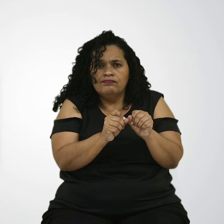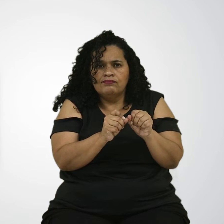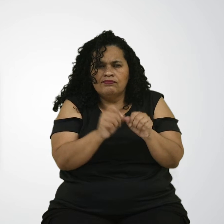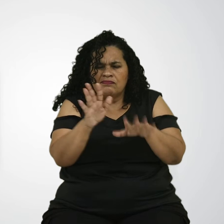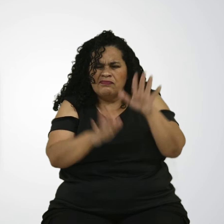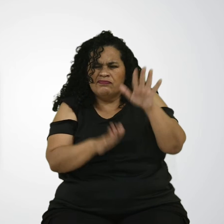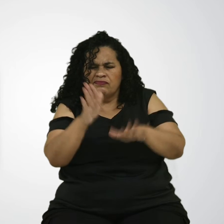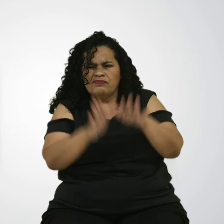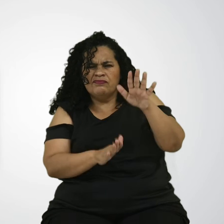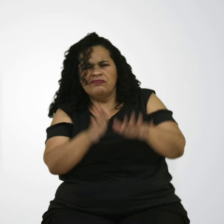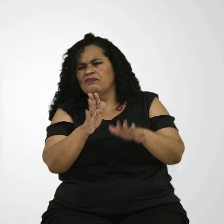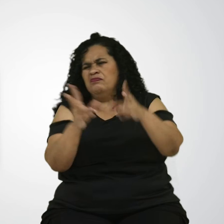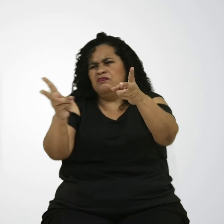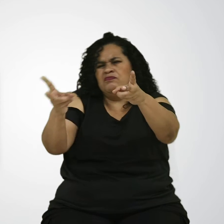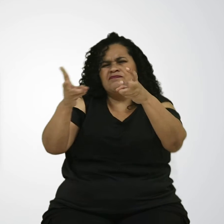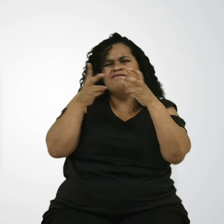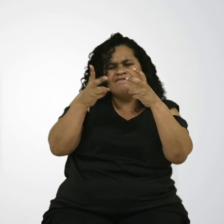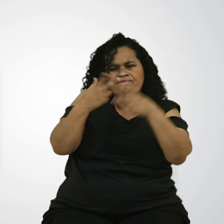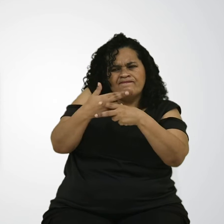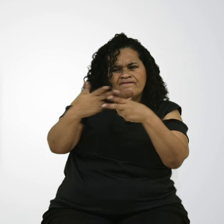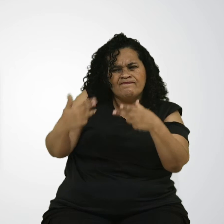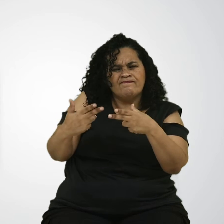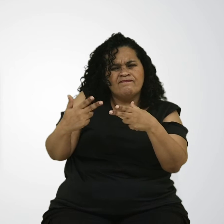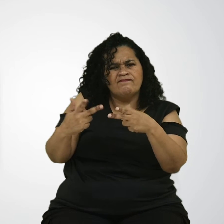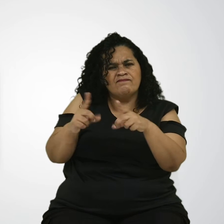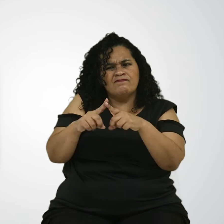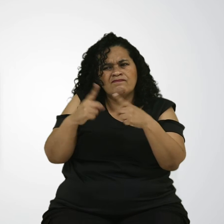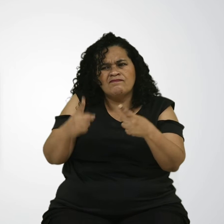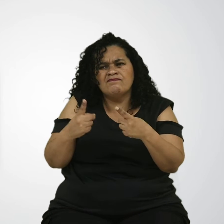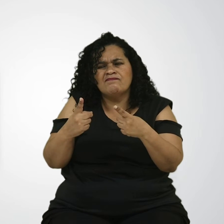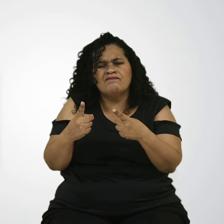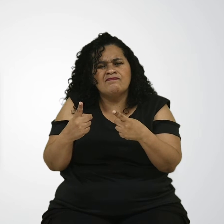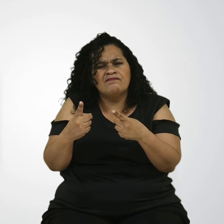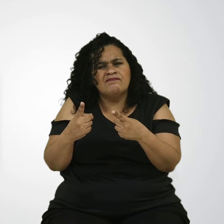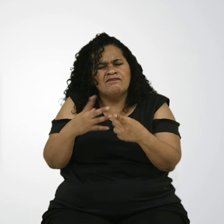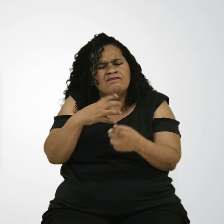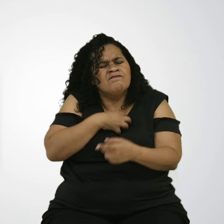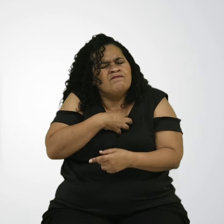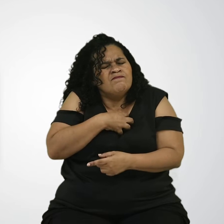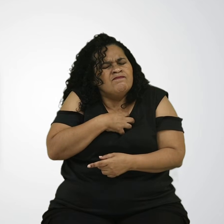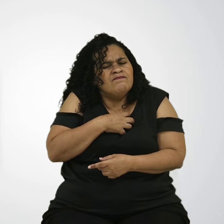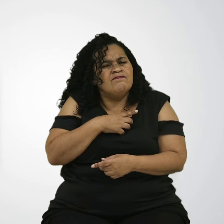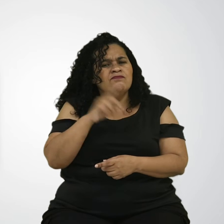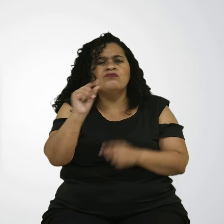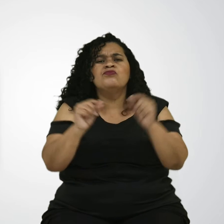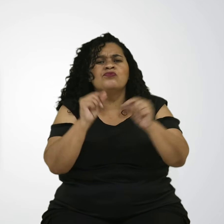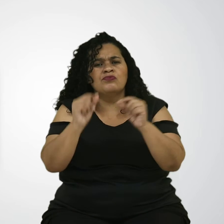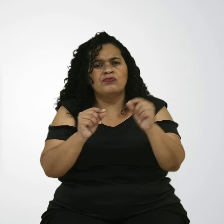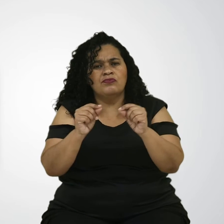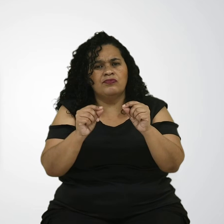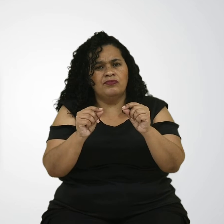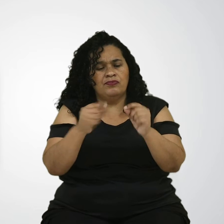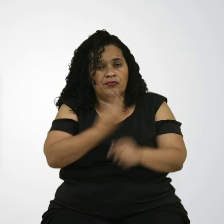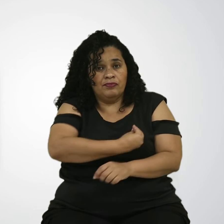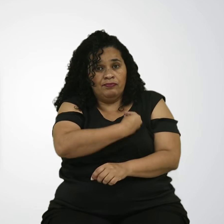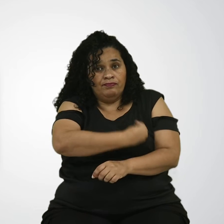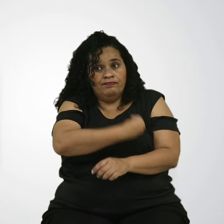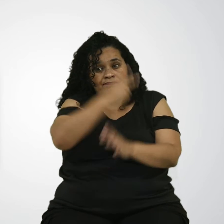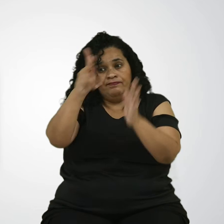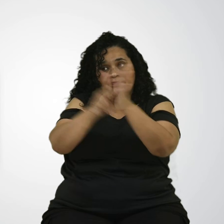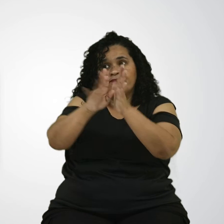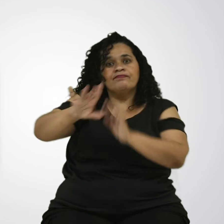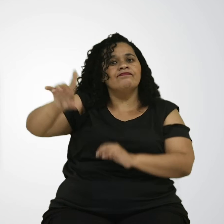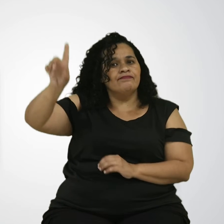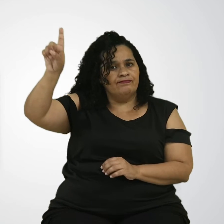discussão pela tarefa, mas não vê a discussão pela edificação. Sim. Porque o lar, ele é edificado de diversas formas, né? Mas como que ele